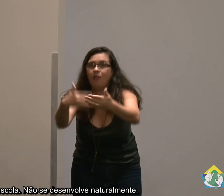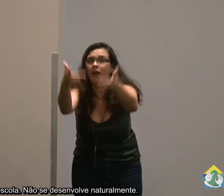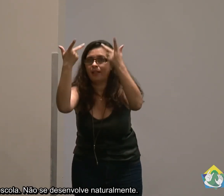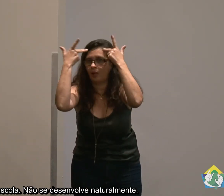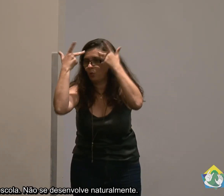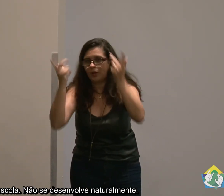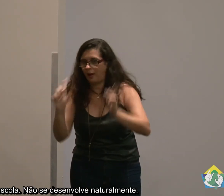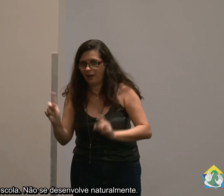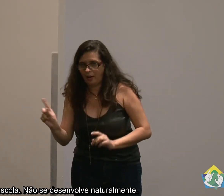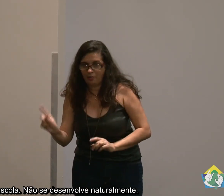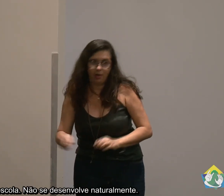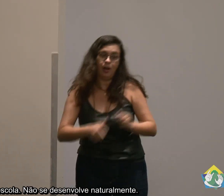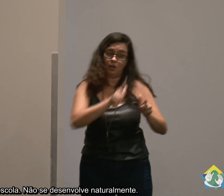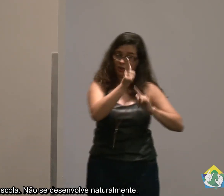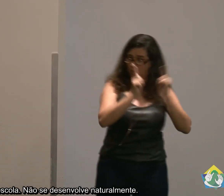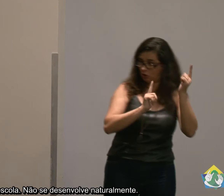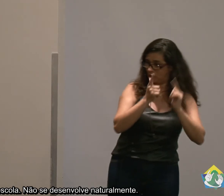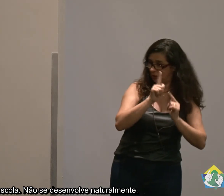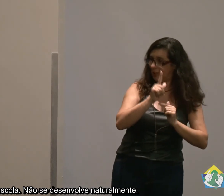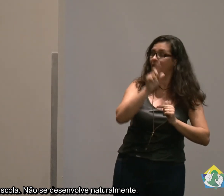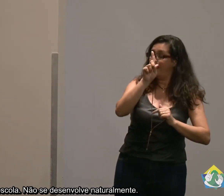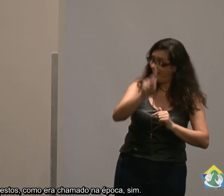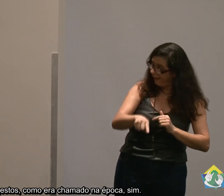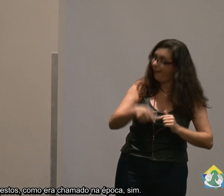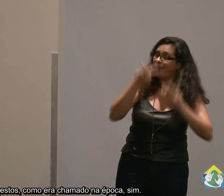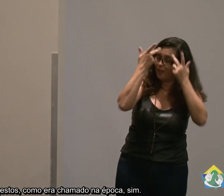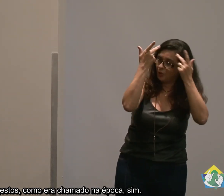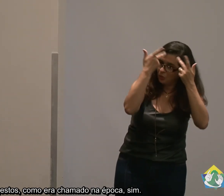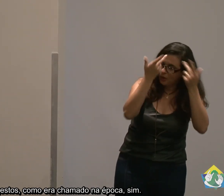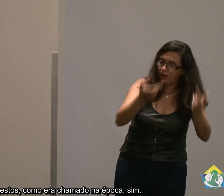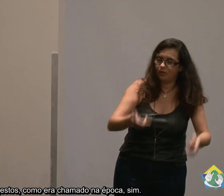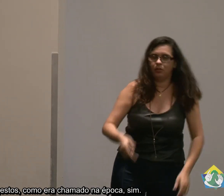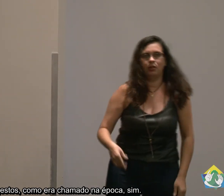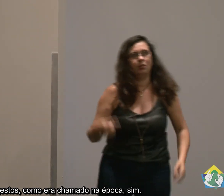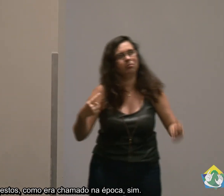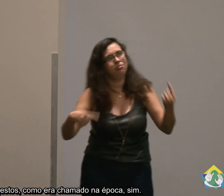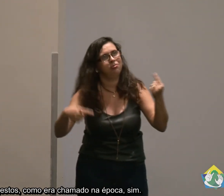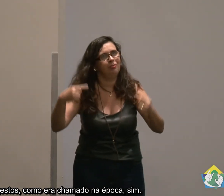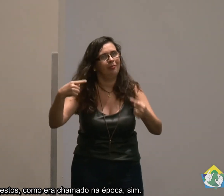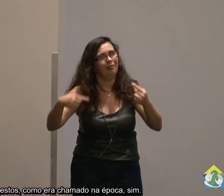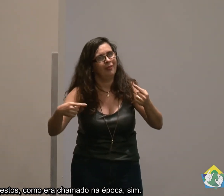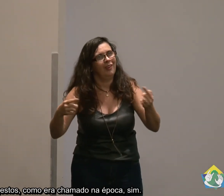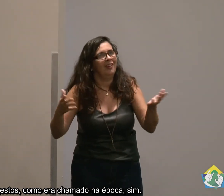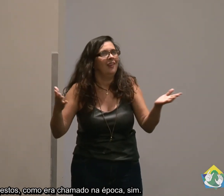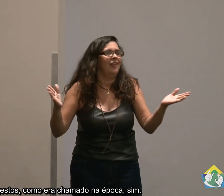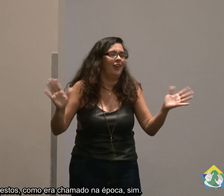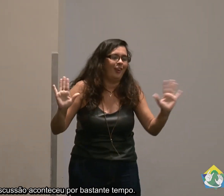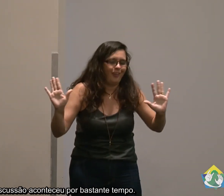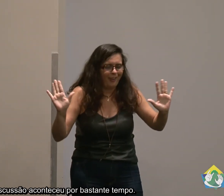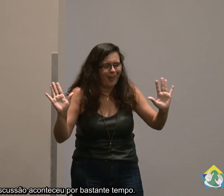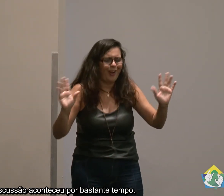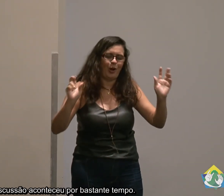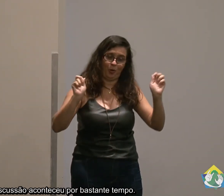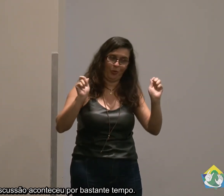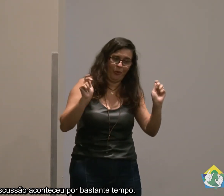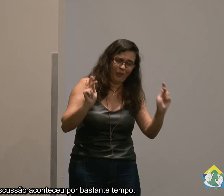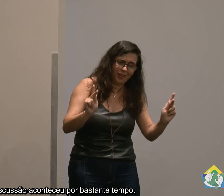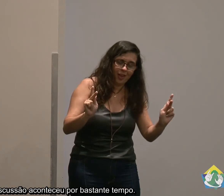não se desenvolvem naturalmente com os gestos que era como chamado na época sim e essa discussão aconteceu por